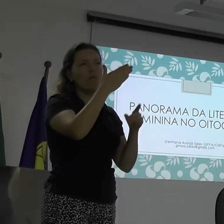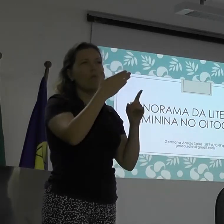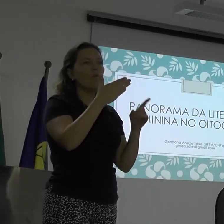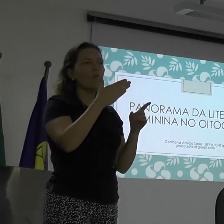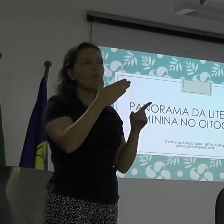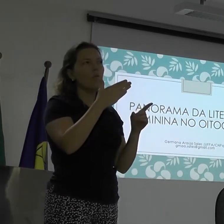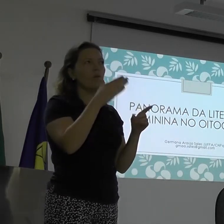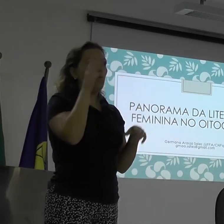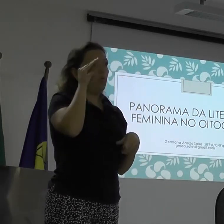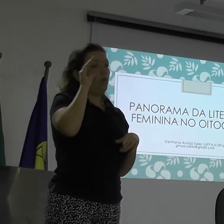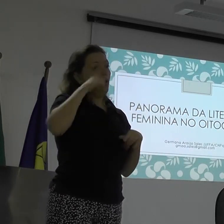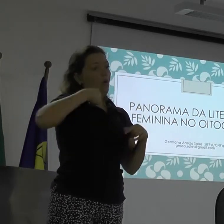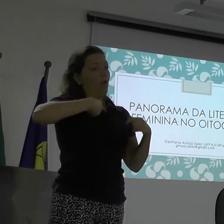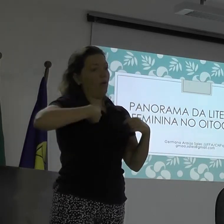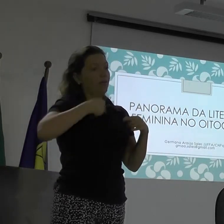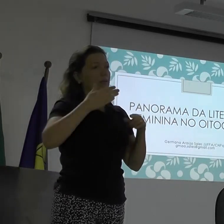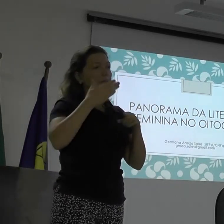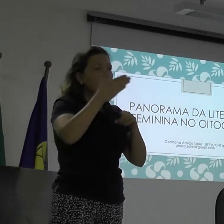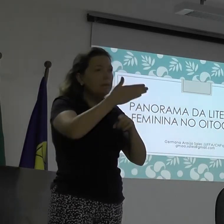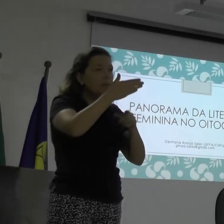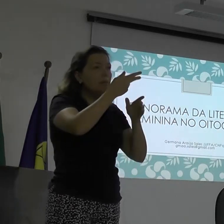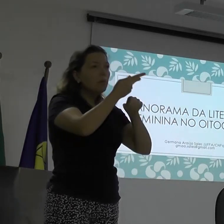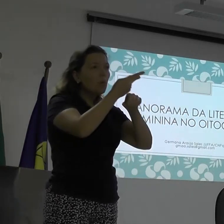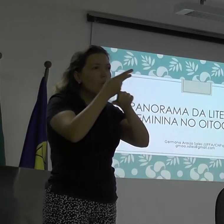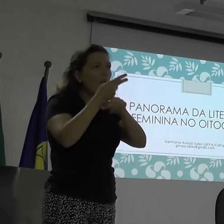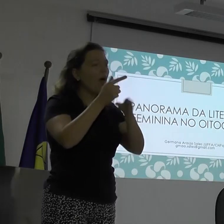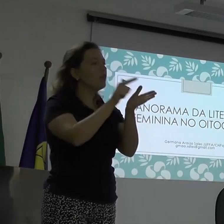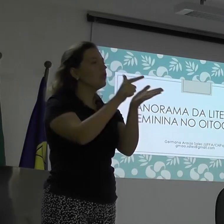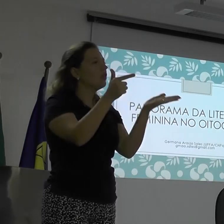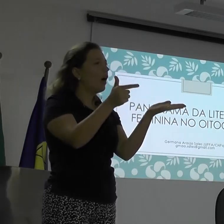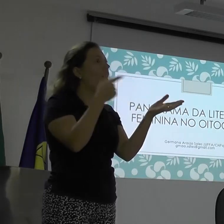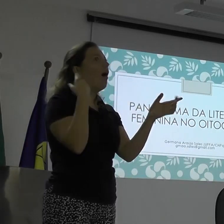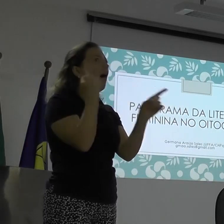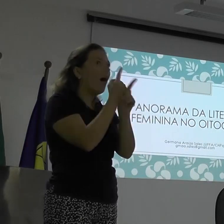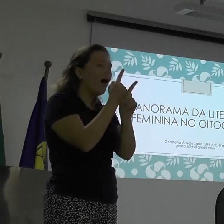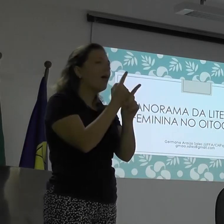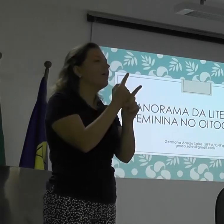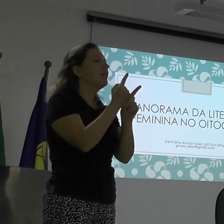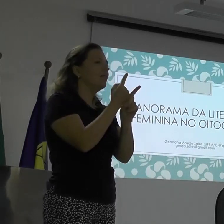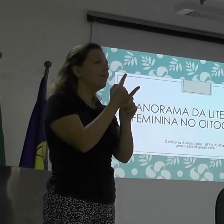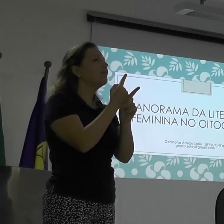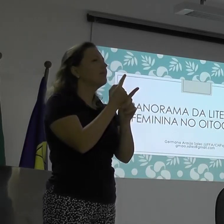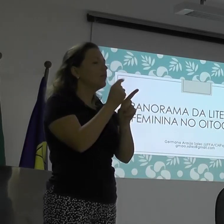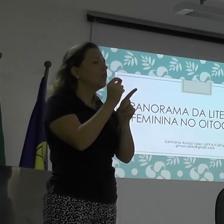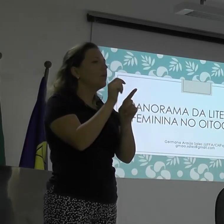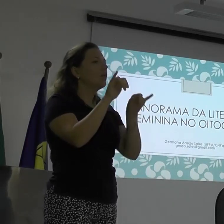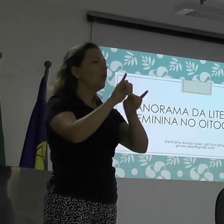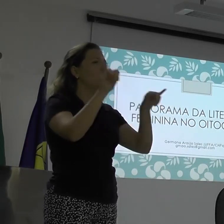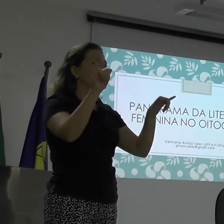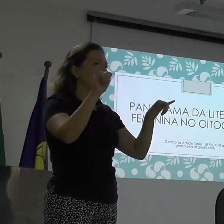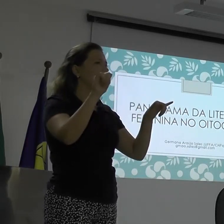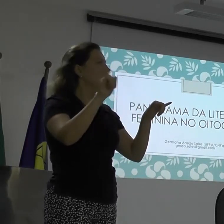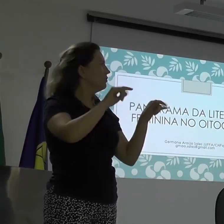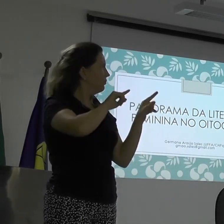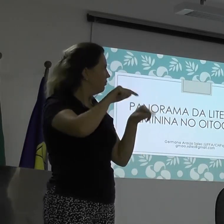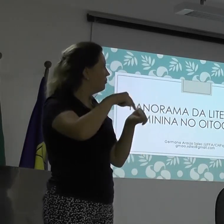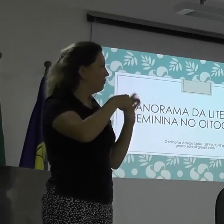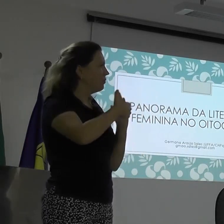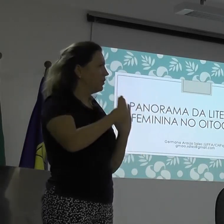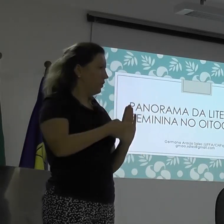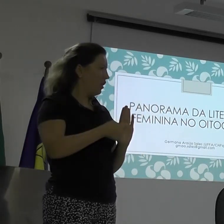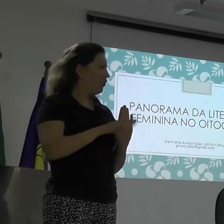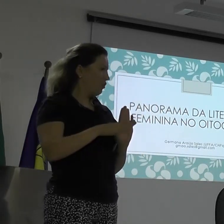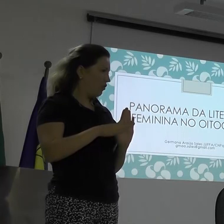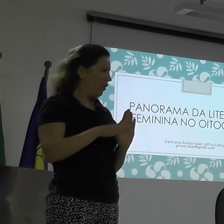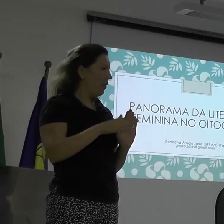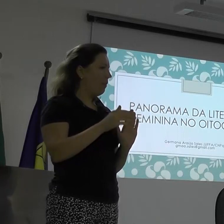pura curiosidade, eu fui procurar nos jornais. E aí eu achei essa notícia que eu trouxe para vocês